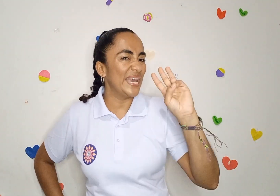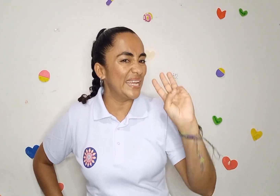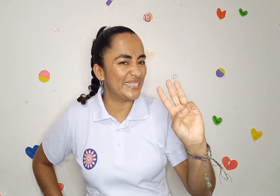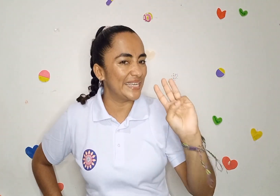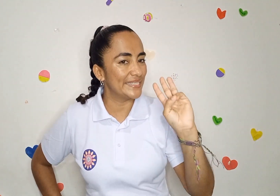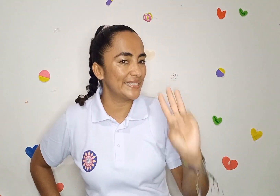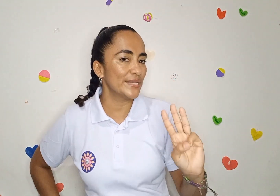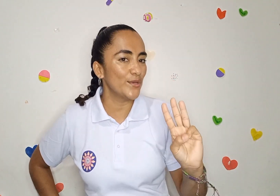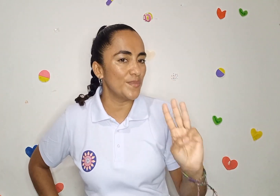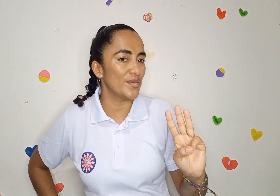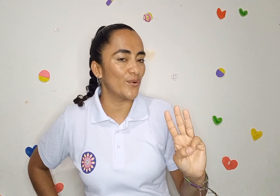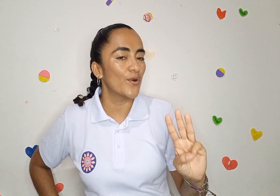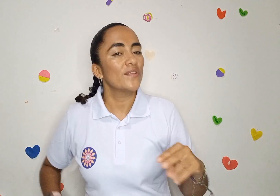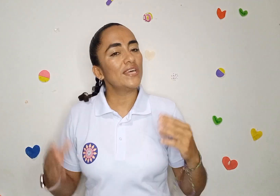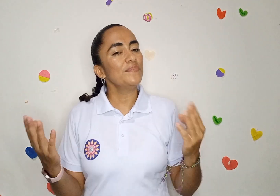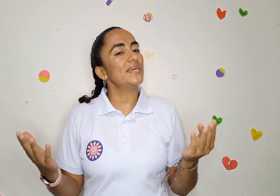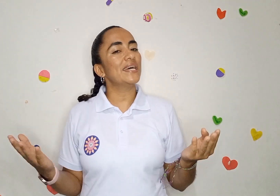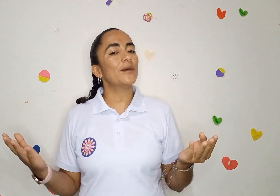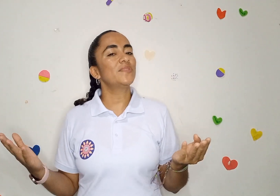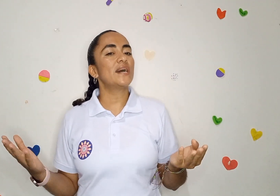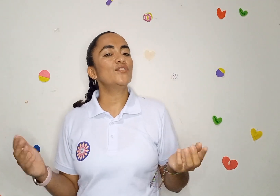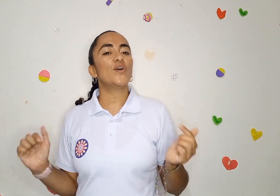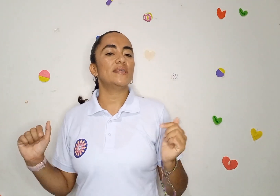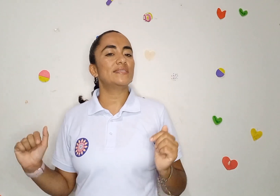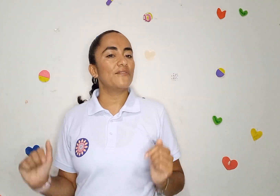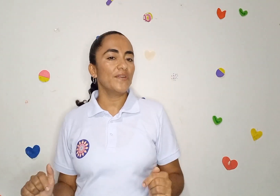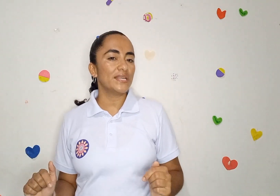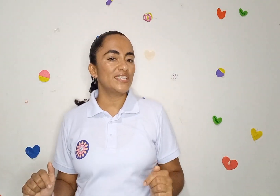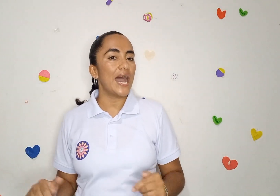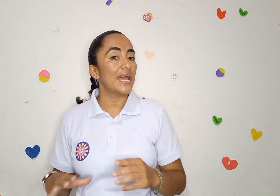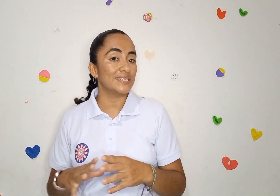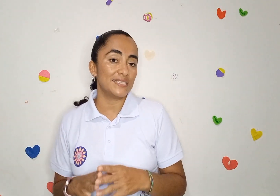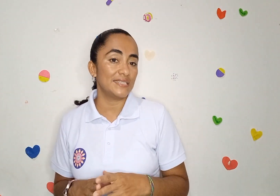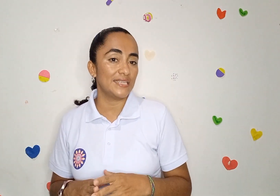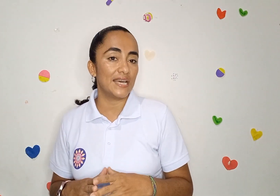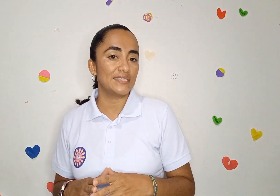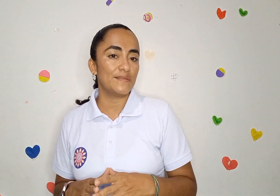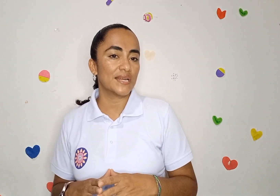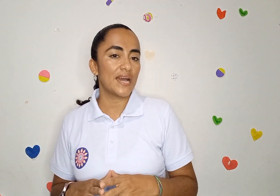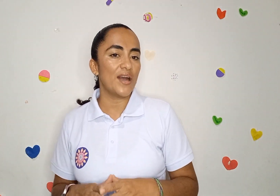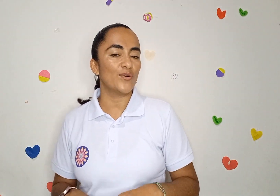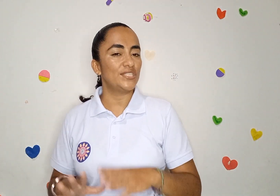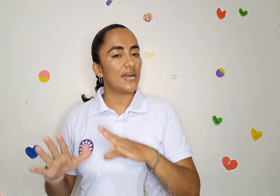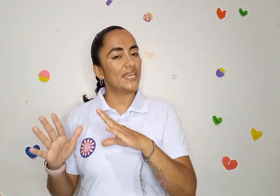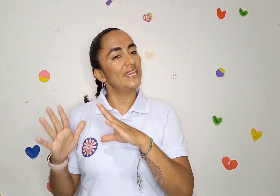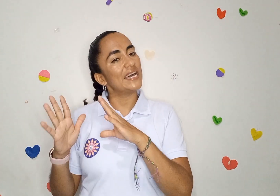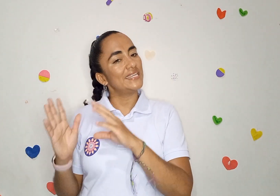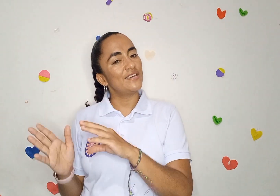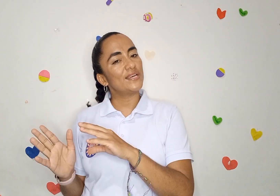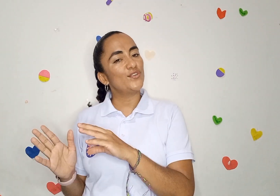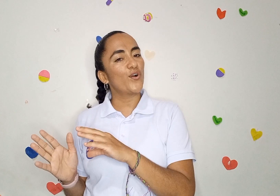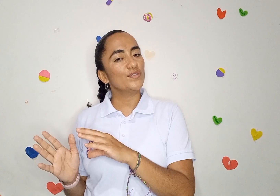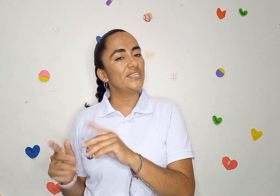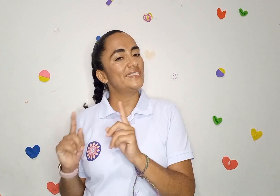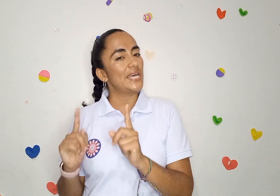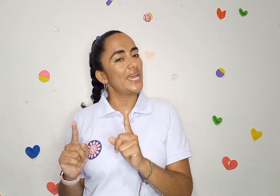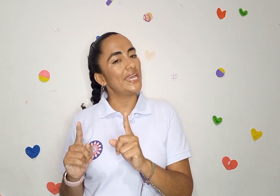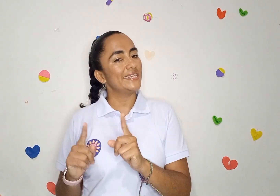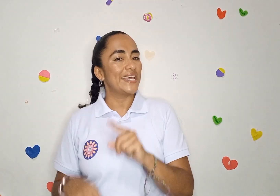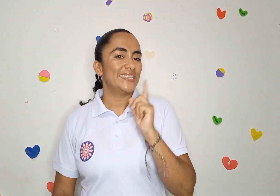el 3er domingo. También adaptando esta fecha a las necesidades del mercado, ya que la celebración consiste en